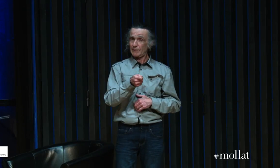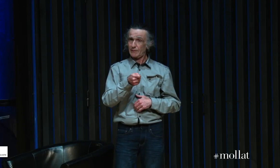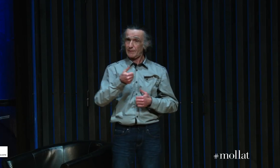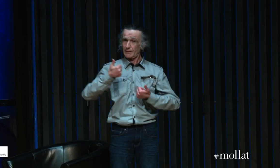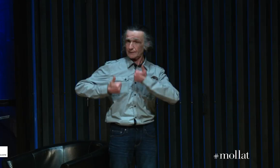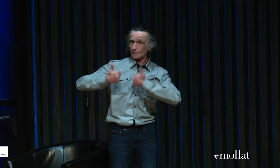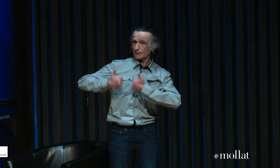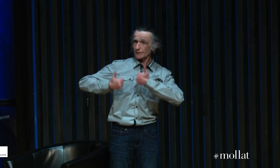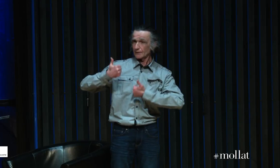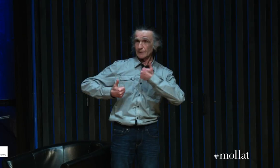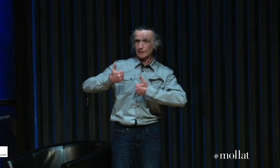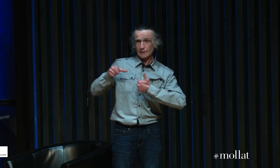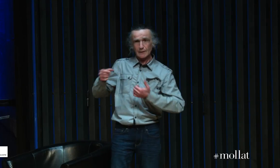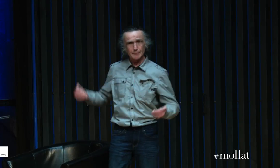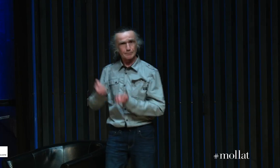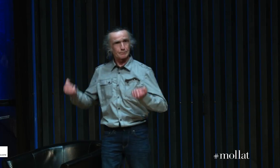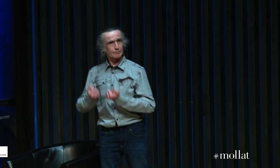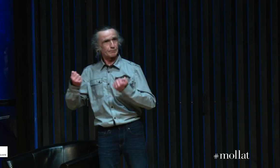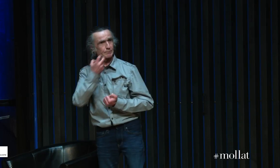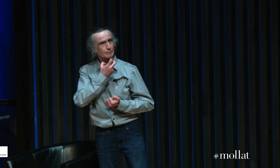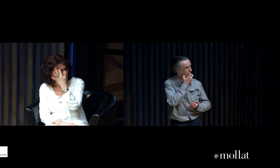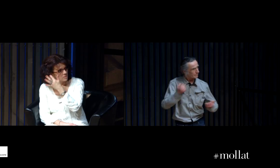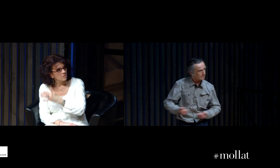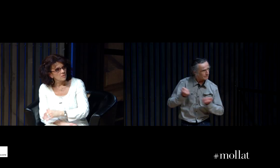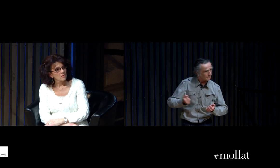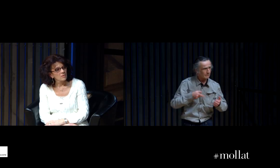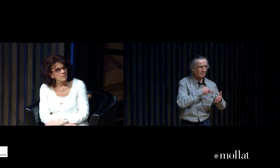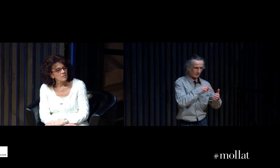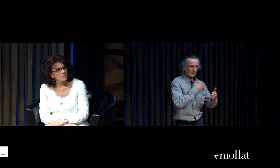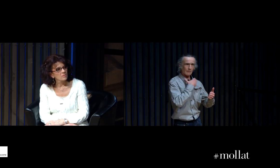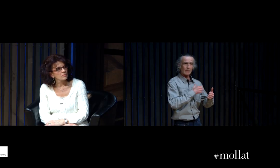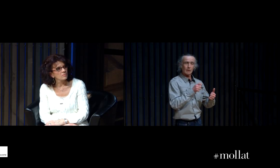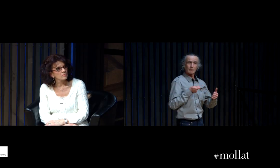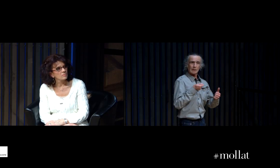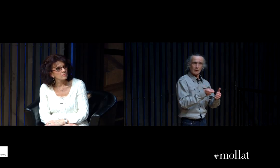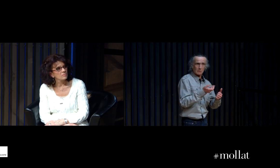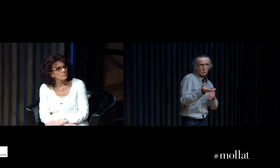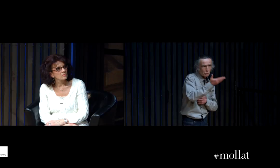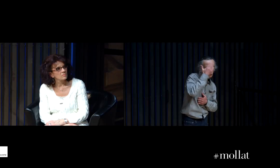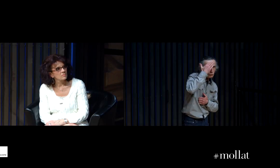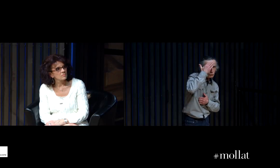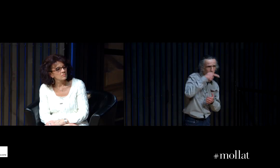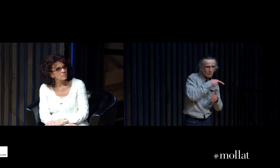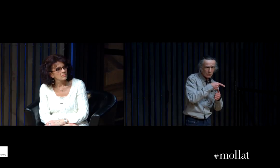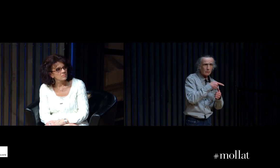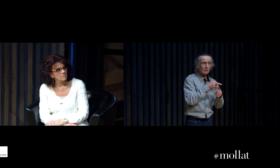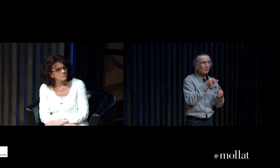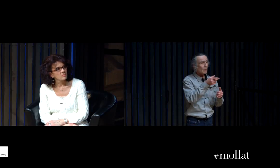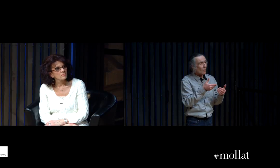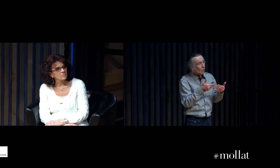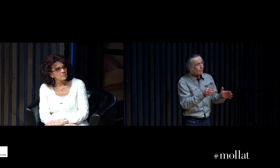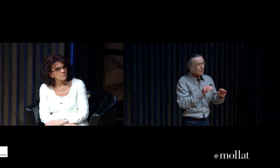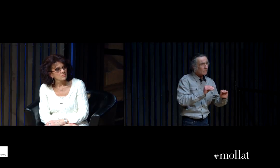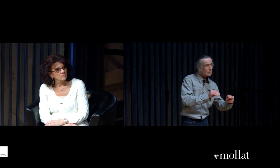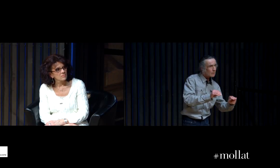à l'époque de la baie de l'Épée, Perrer et ses confrères étaient en concurrence avec la baie de l'Épée. La baie de l'Épée était sur